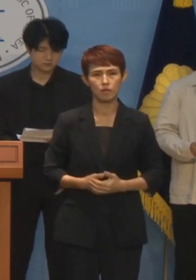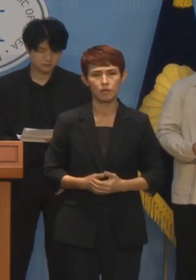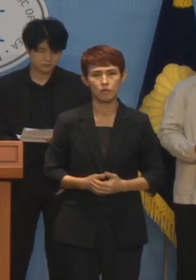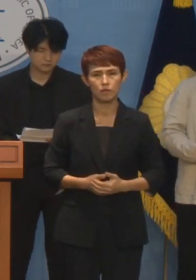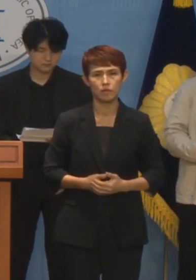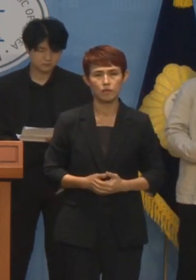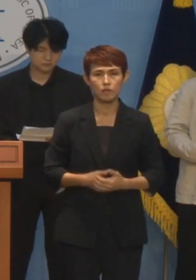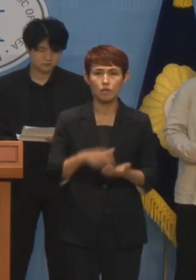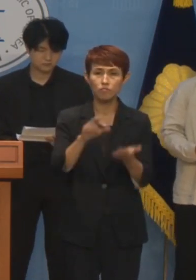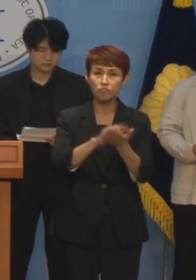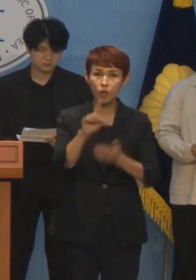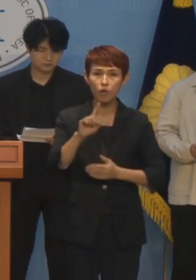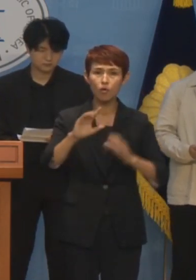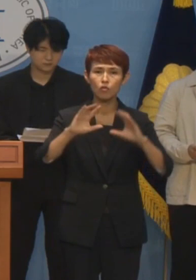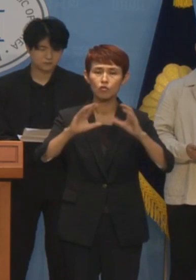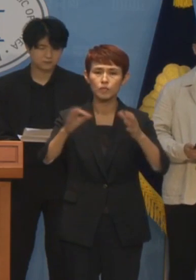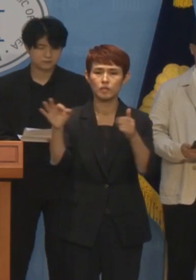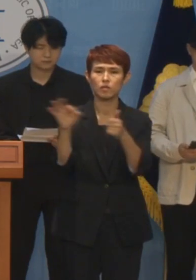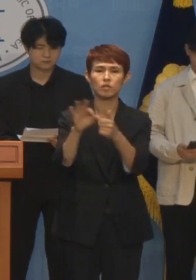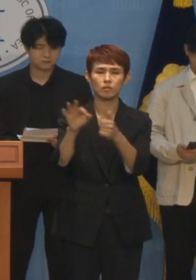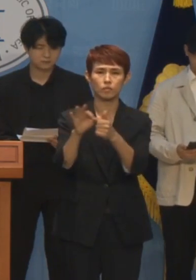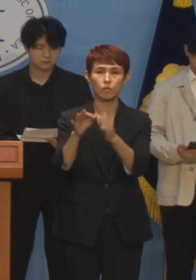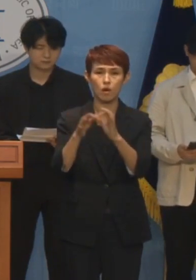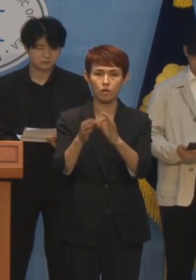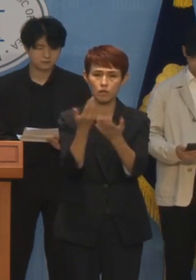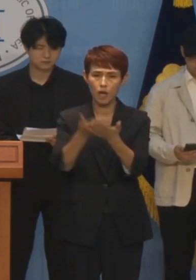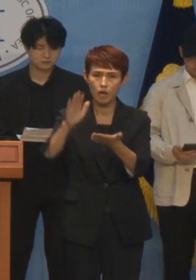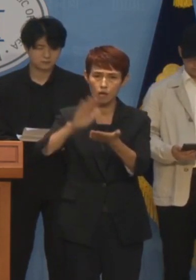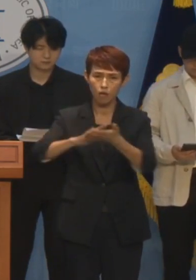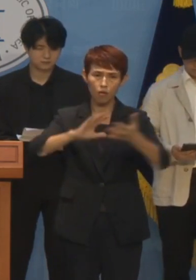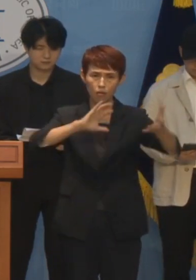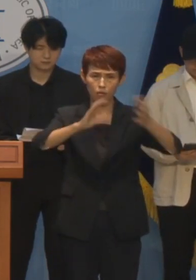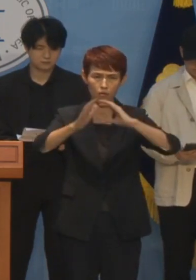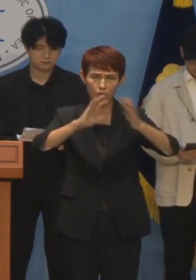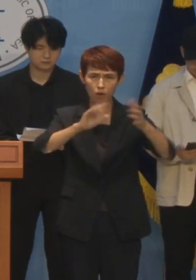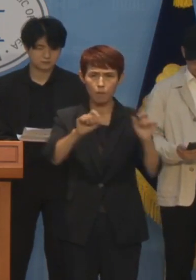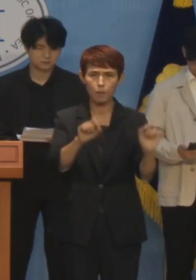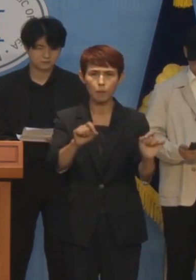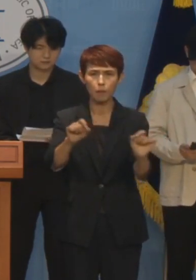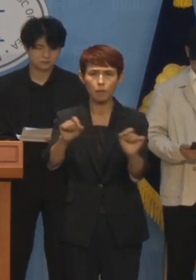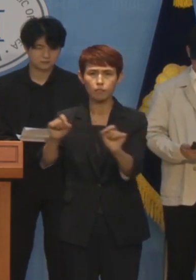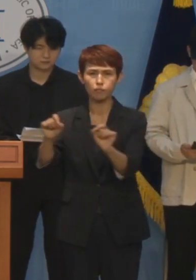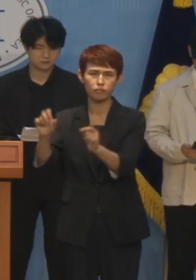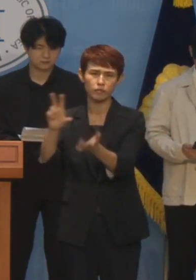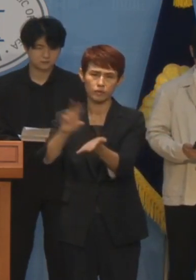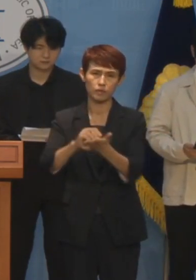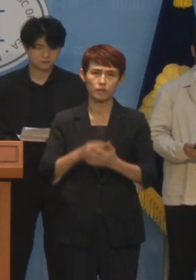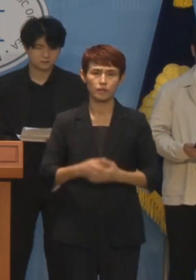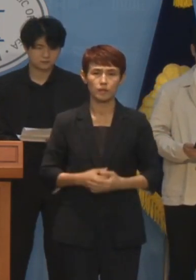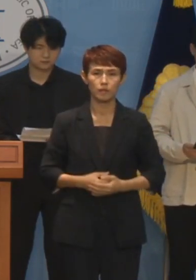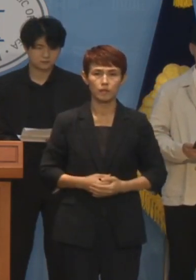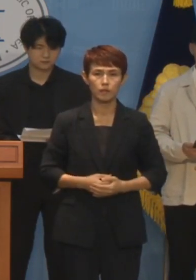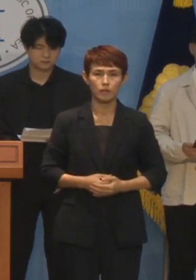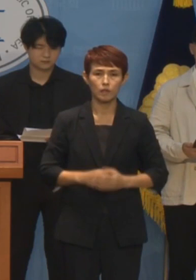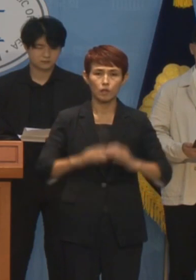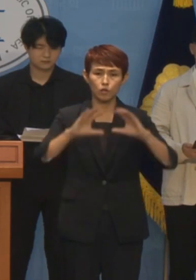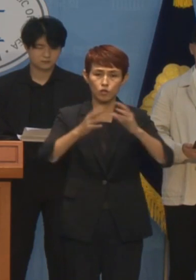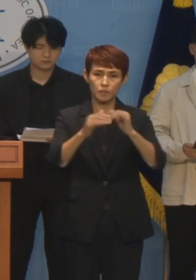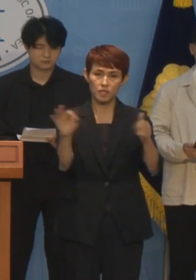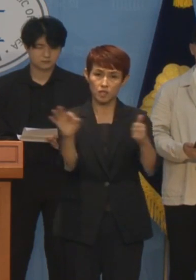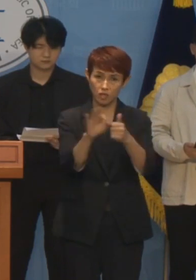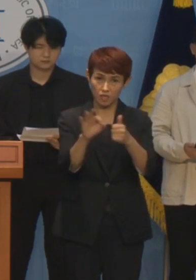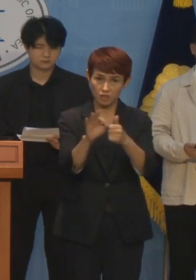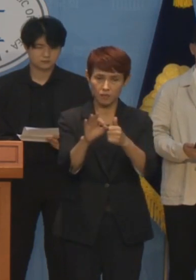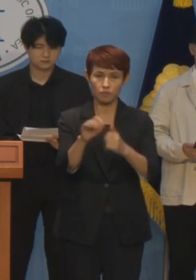구조적인 문제는 국민연금에 관한 개혁안이 제대로 된 논의조차 지연되고 있다는 점입니다. 현재 국민연금은